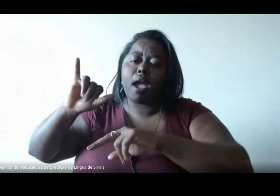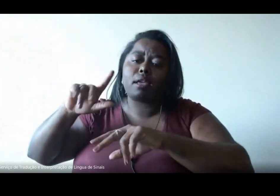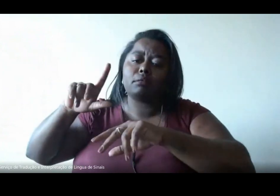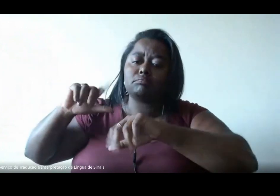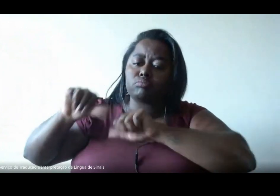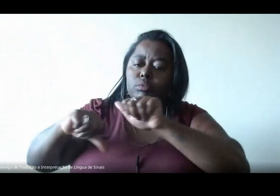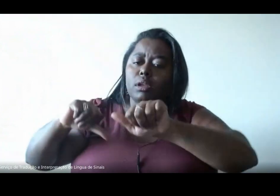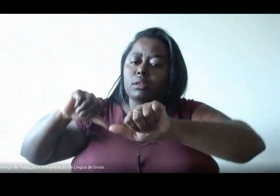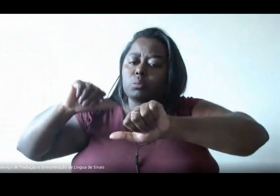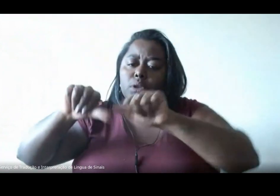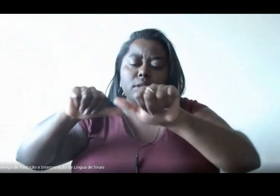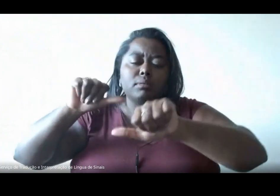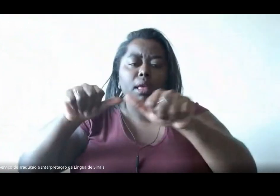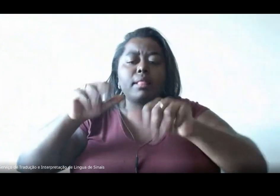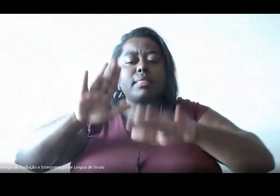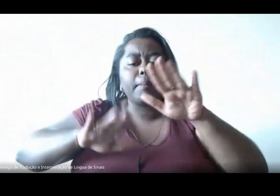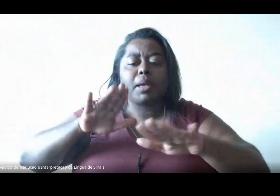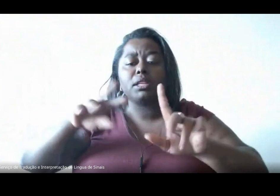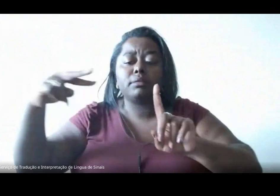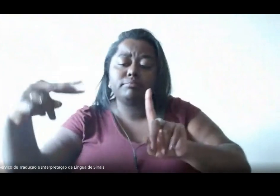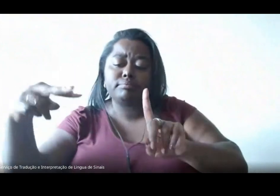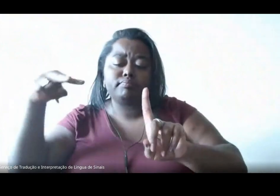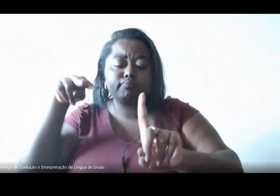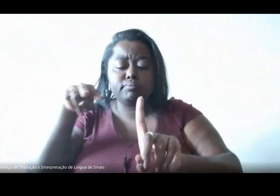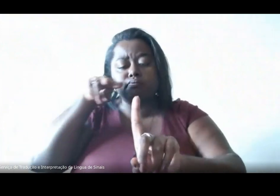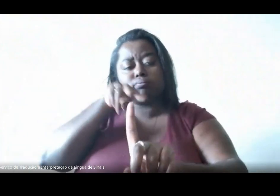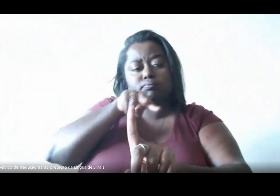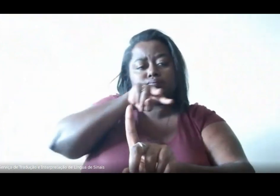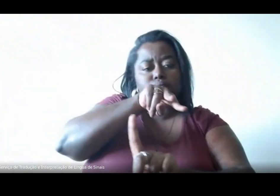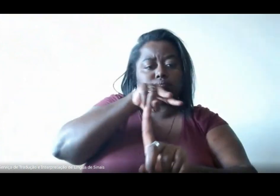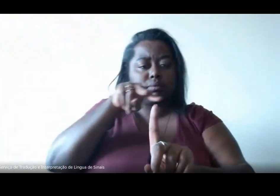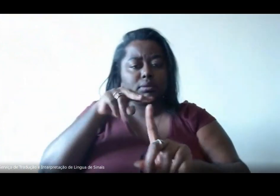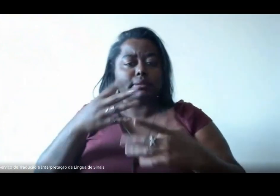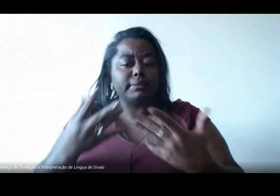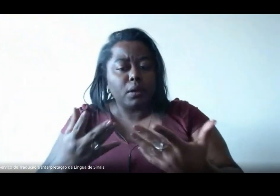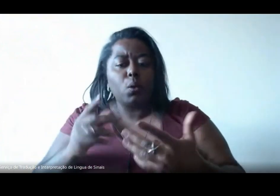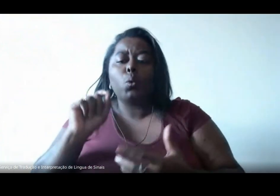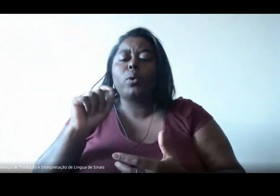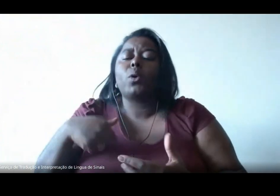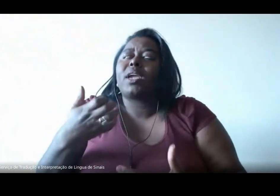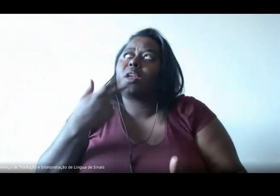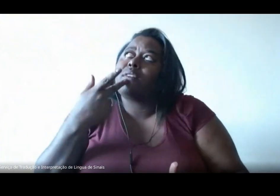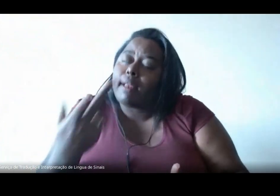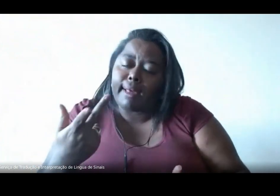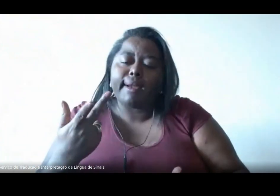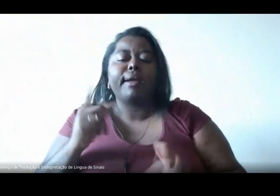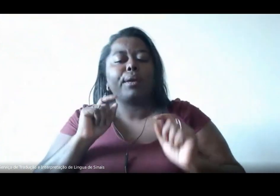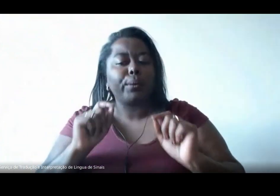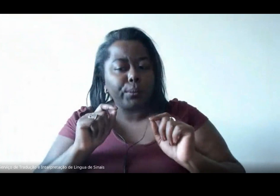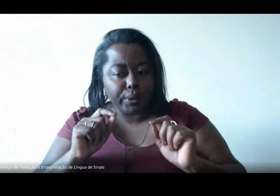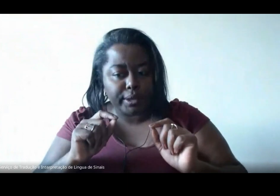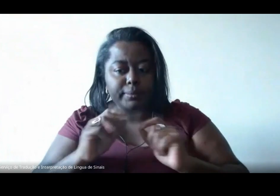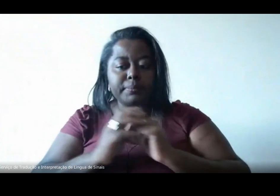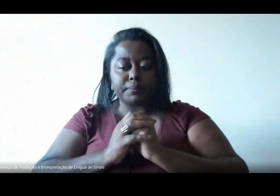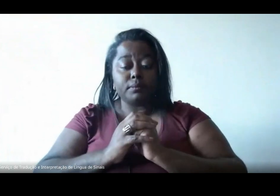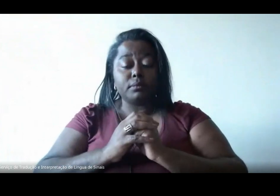conforme o espaço íntimo de cada indivíduo, seu ponto de vista, O que eu quero dizer, melhor